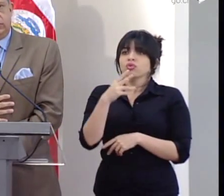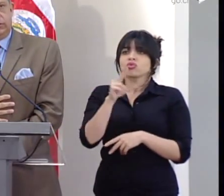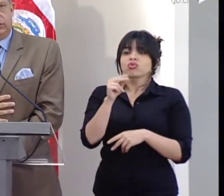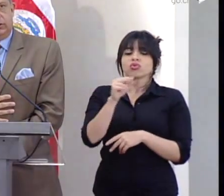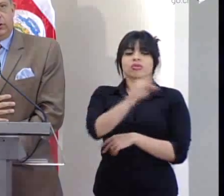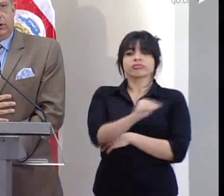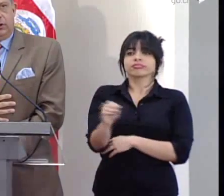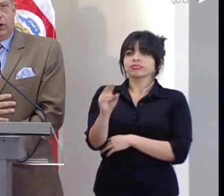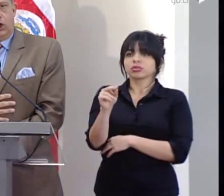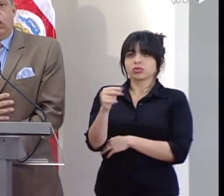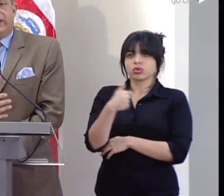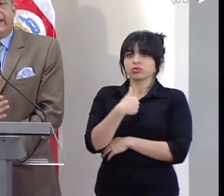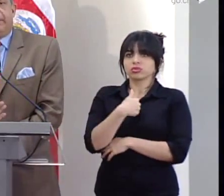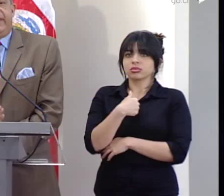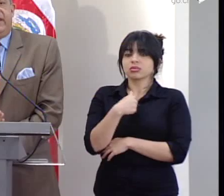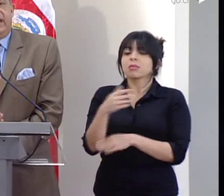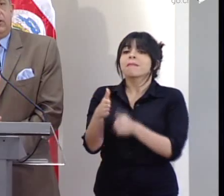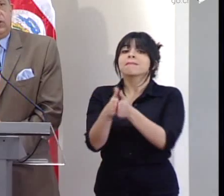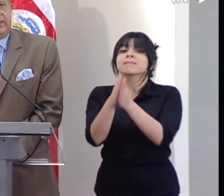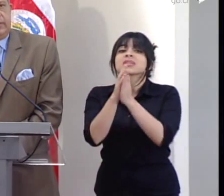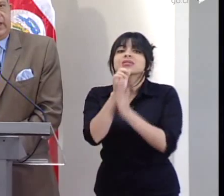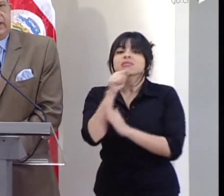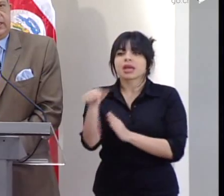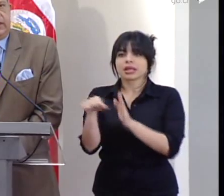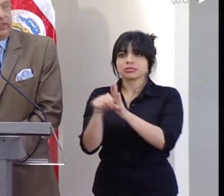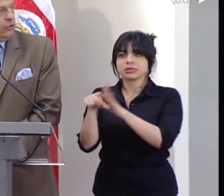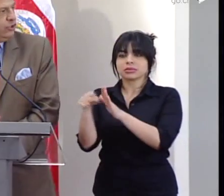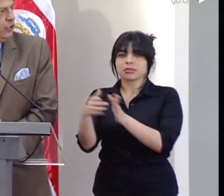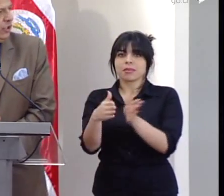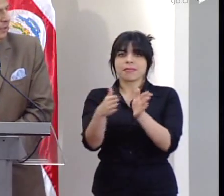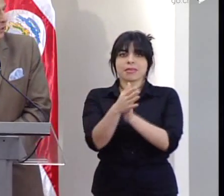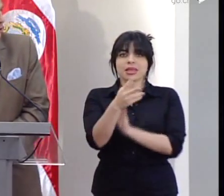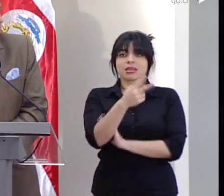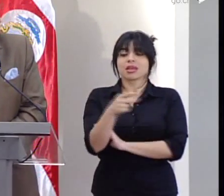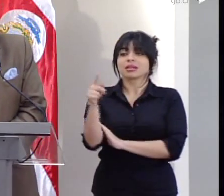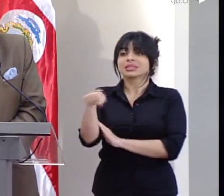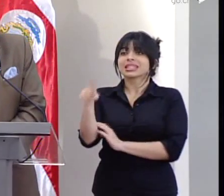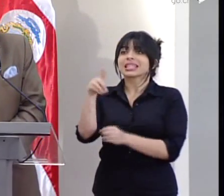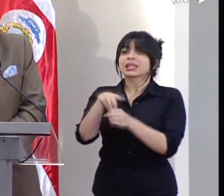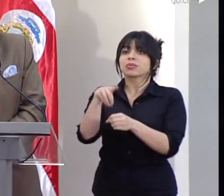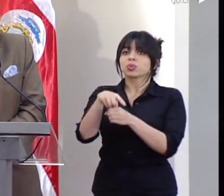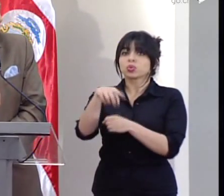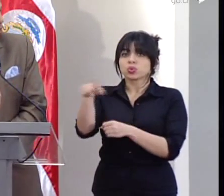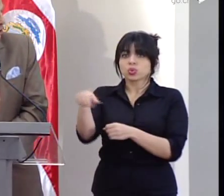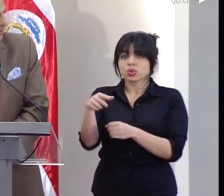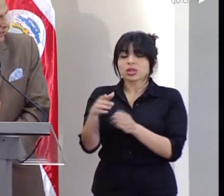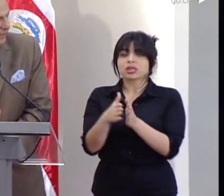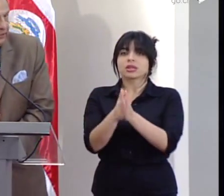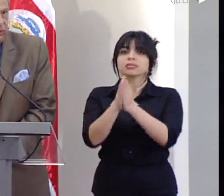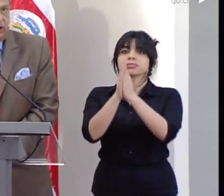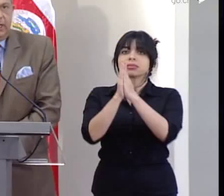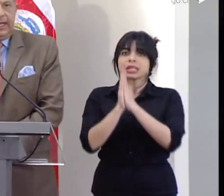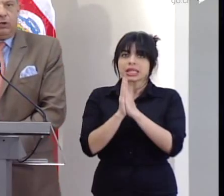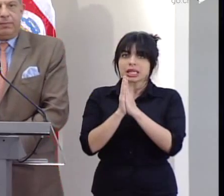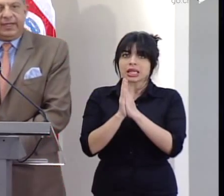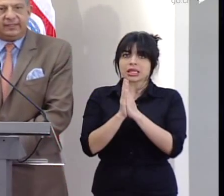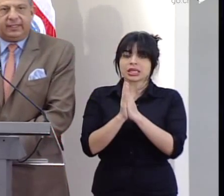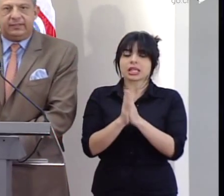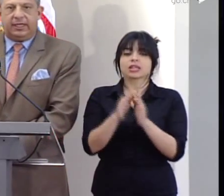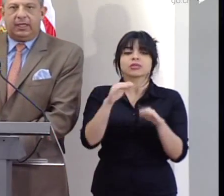trasladando. Lo está pidiendo la Asamblea Legislativa. Son señoras y señores diputados quienes están solicitando